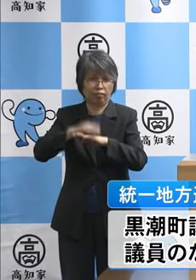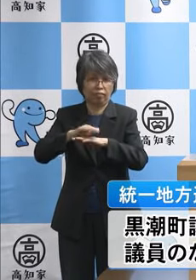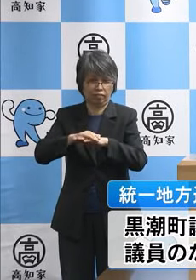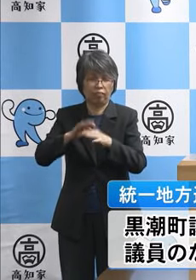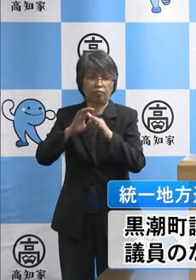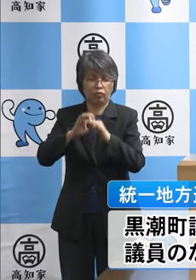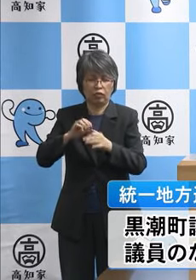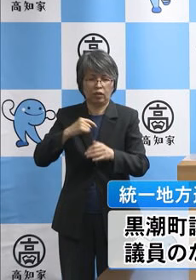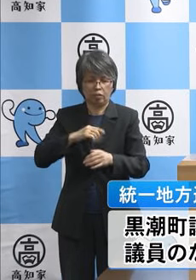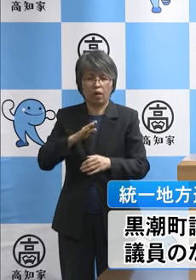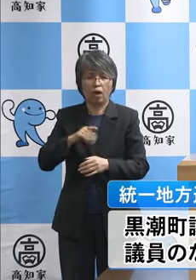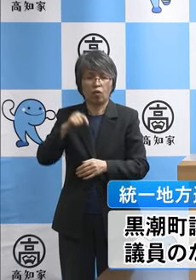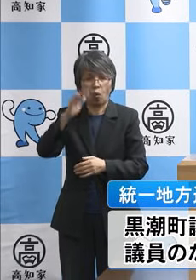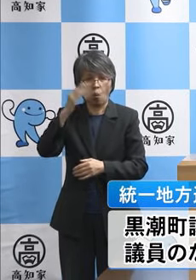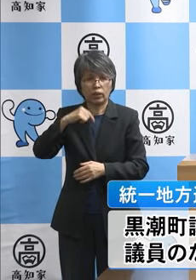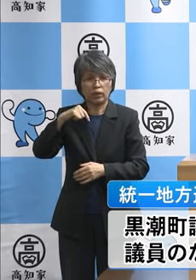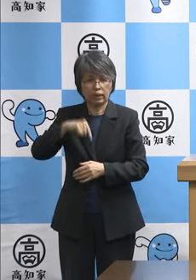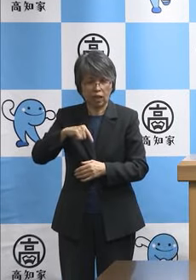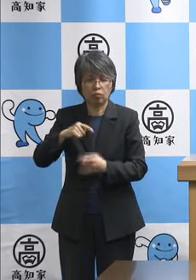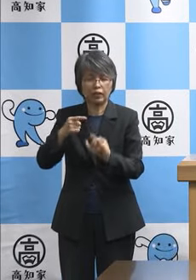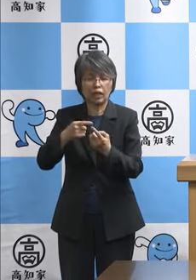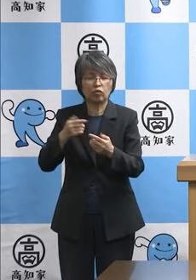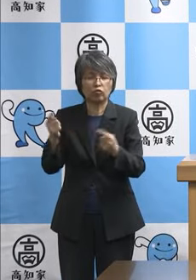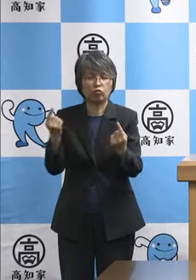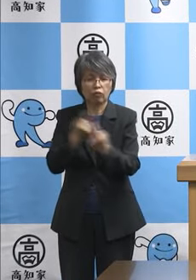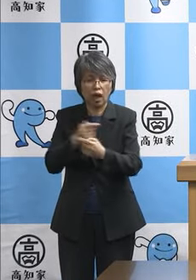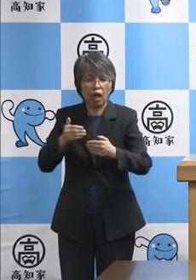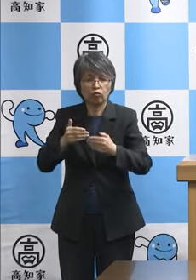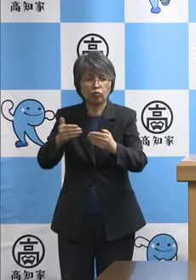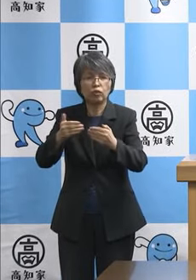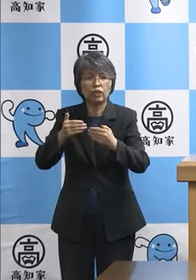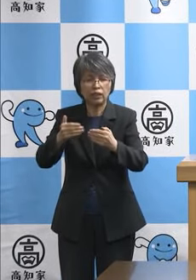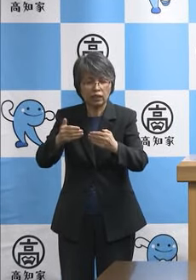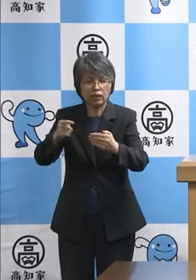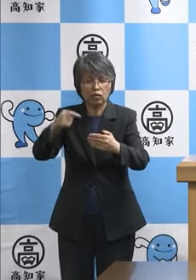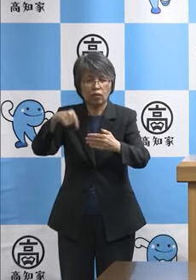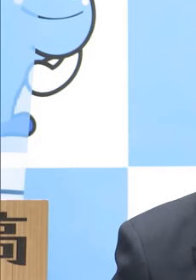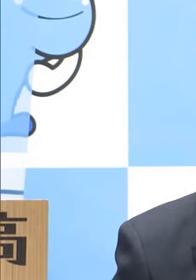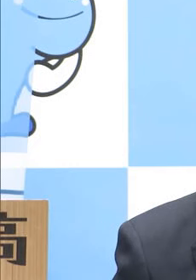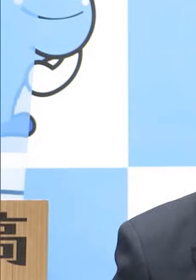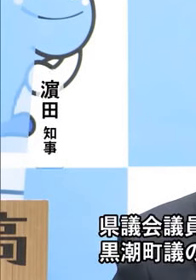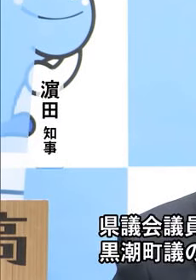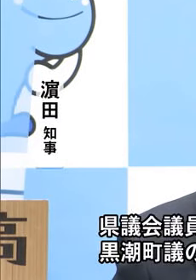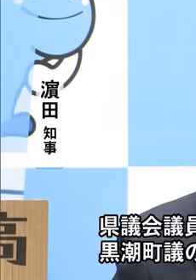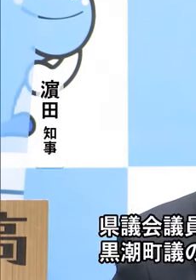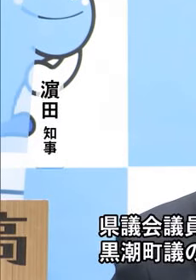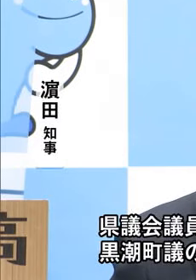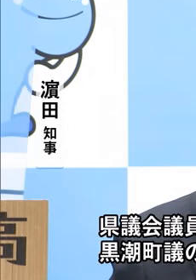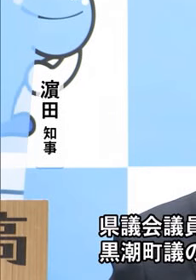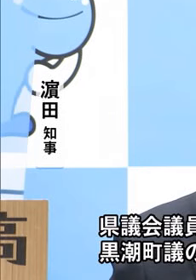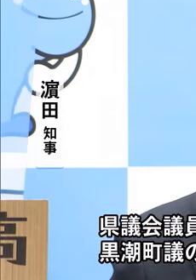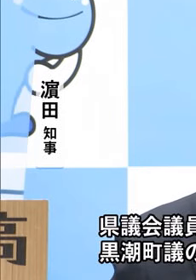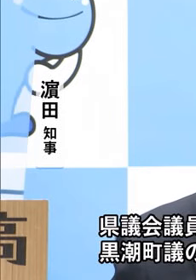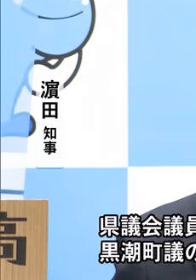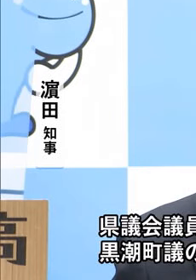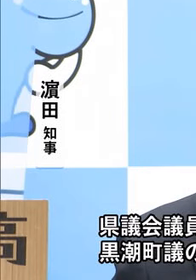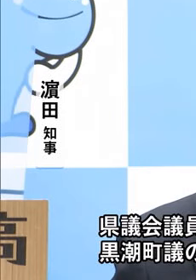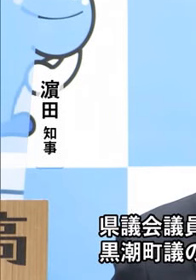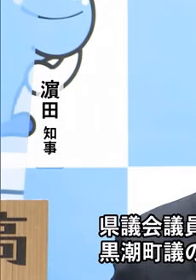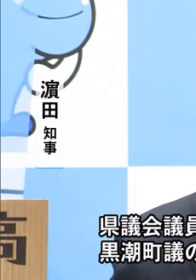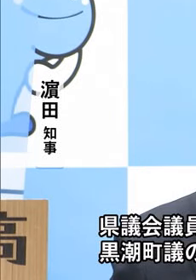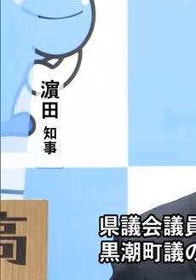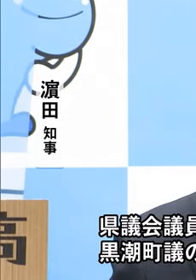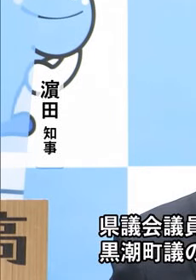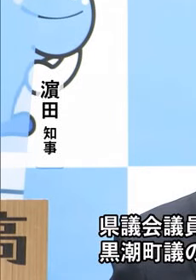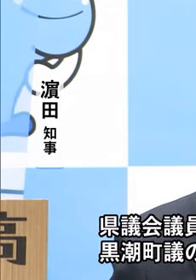不足が課題として浮き彫りになりました。その背景について知事は、 県議会議員の報酬は月額